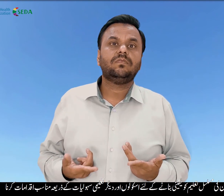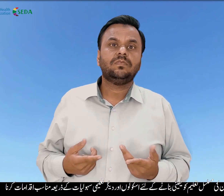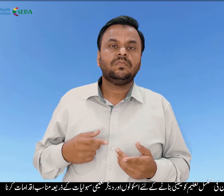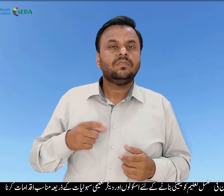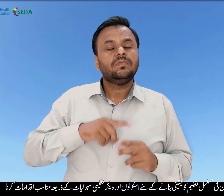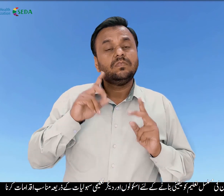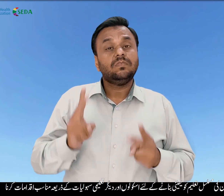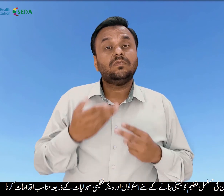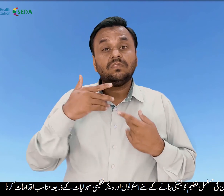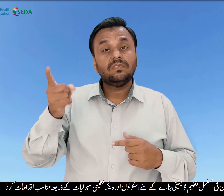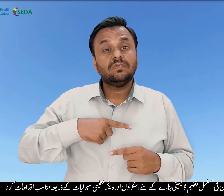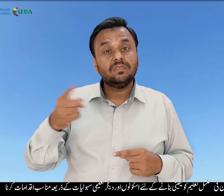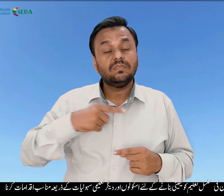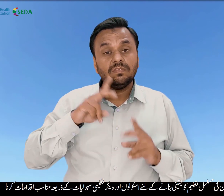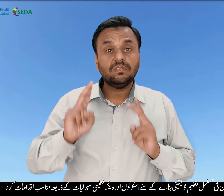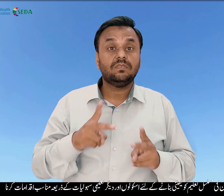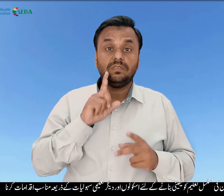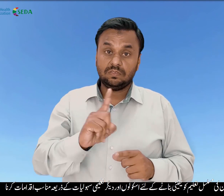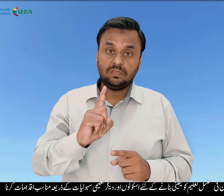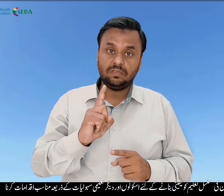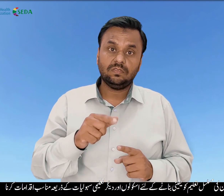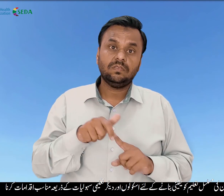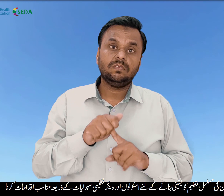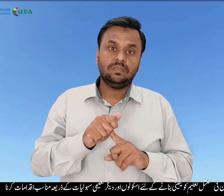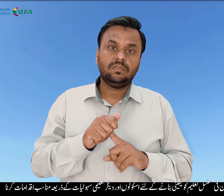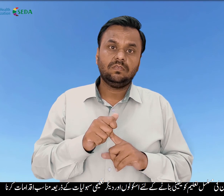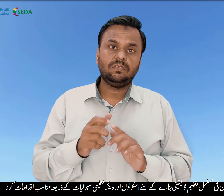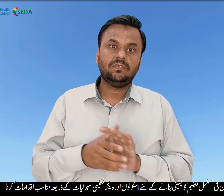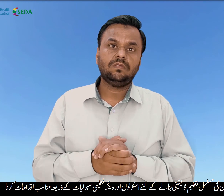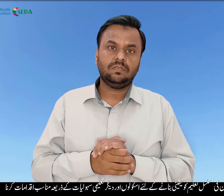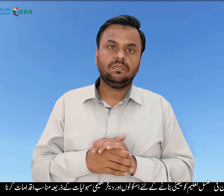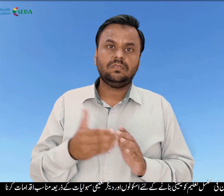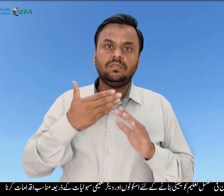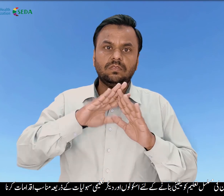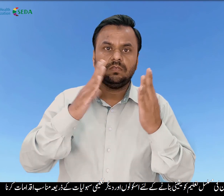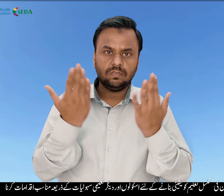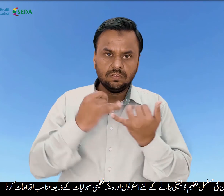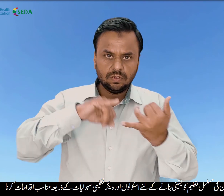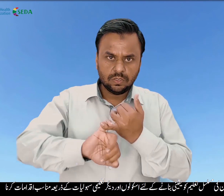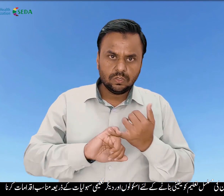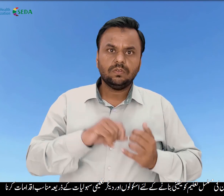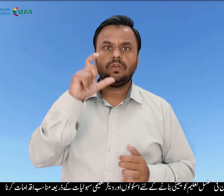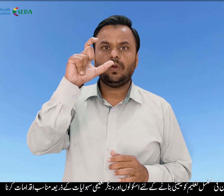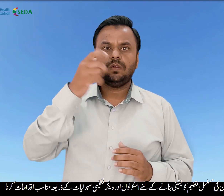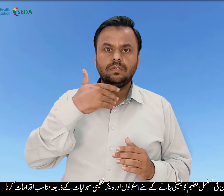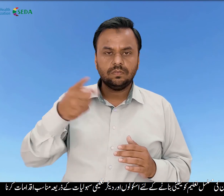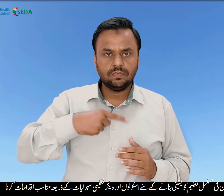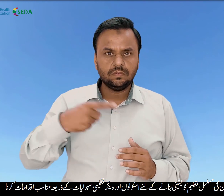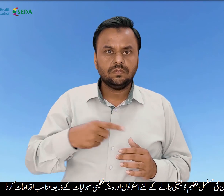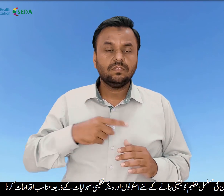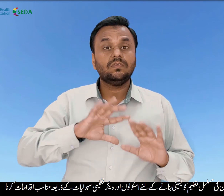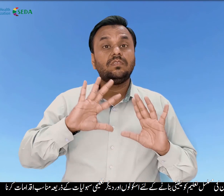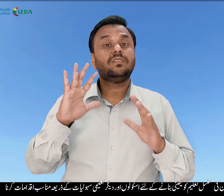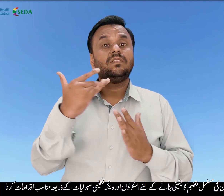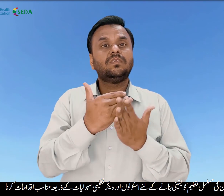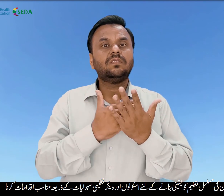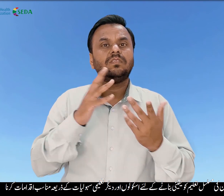مسلسل تعلیم کو یقینی بنانے کے لیے اسکولوں اور دیگر تعلیمی سہولیات کے ذریعے